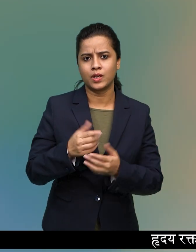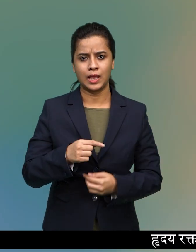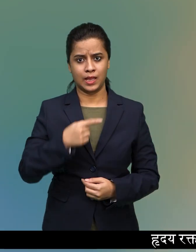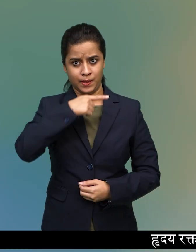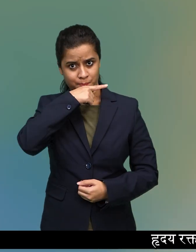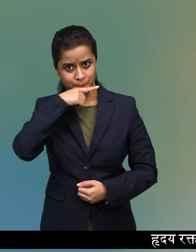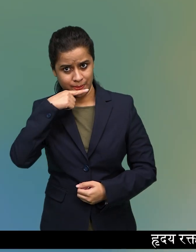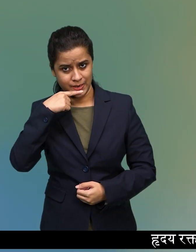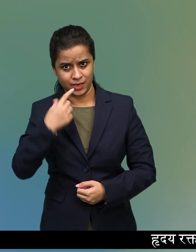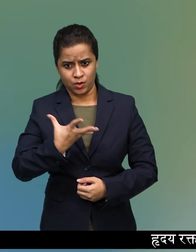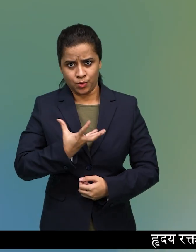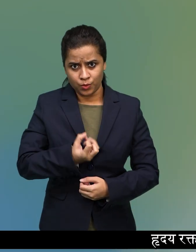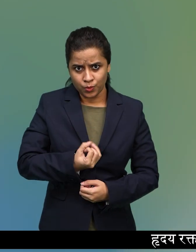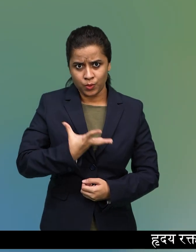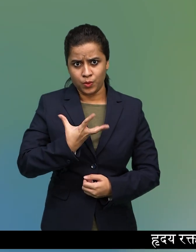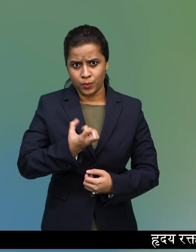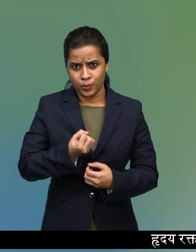हृदय रक्तनळ्यांमधून रक्त पंप करते